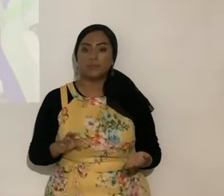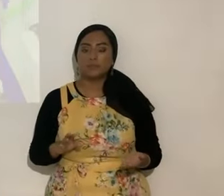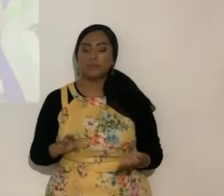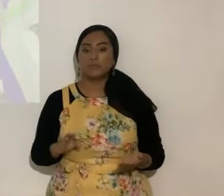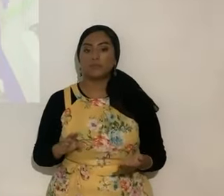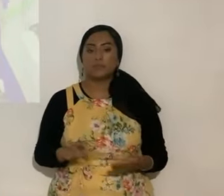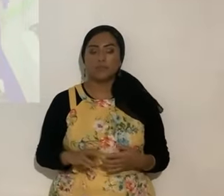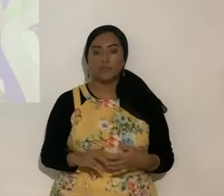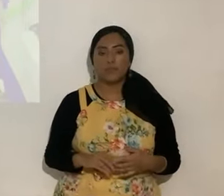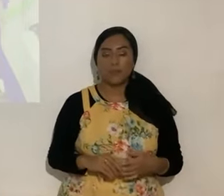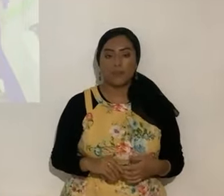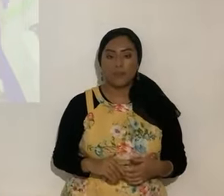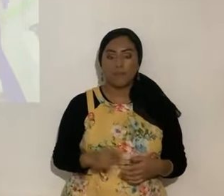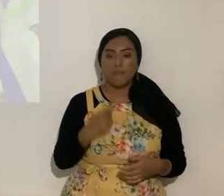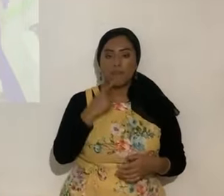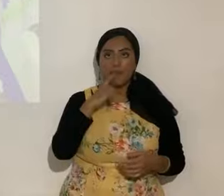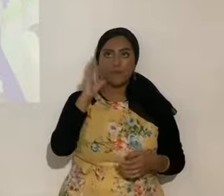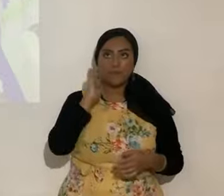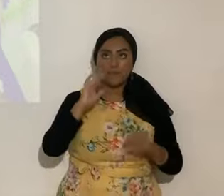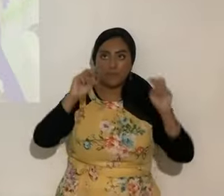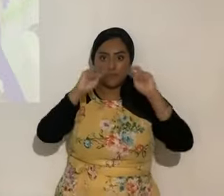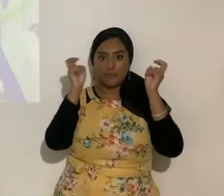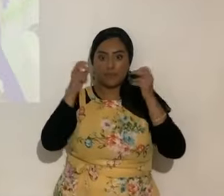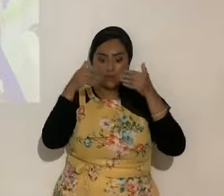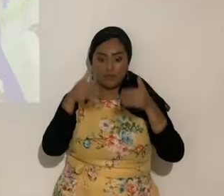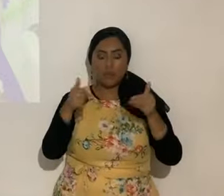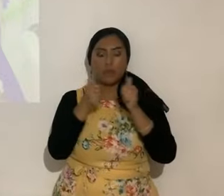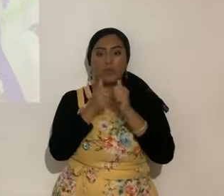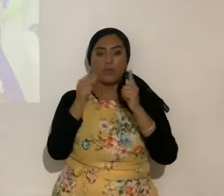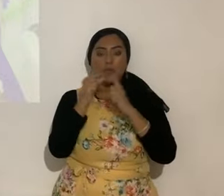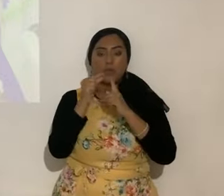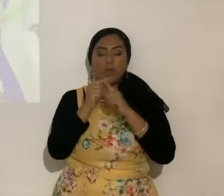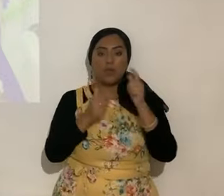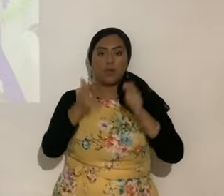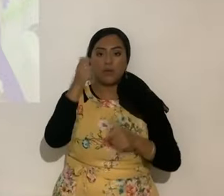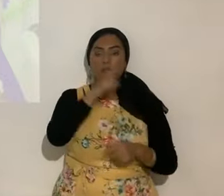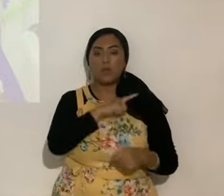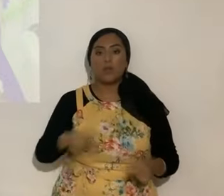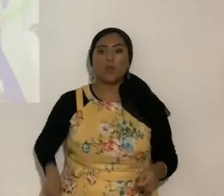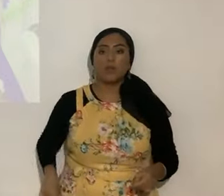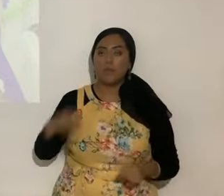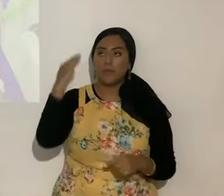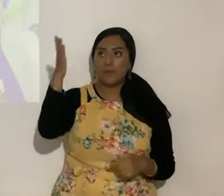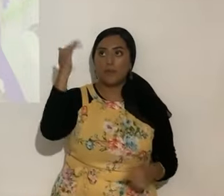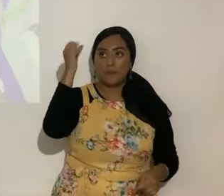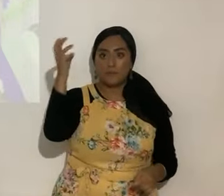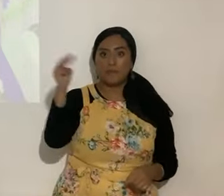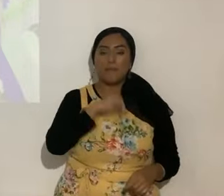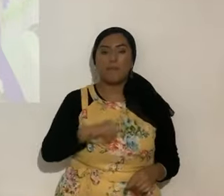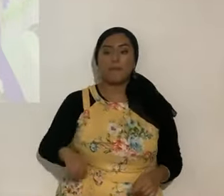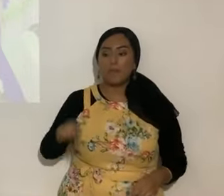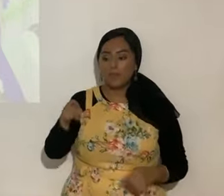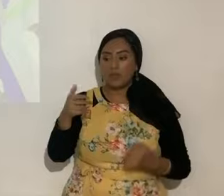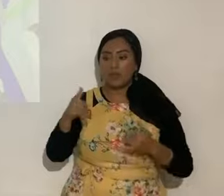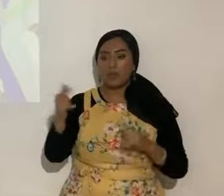¿verdad? Dijimos, en esa administración, basada en las palabras, de nuestro gran señor, Yashua Mashiach, que piensa,